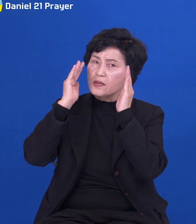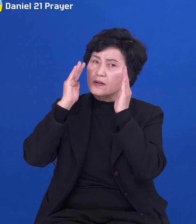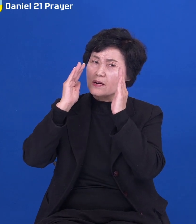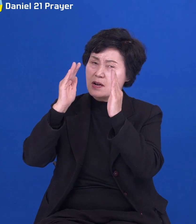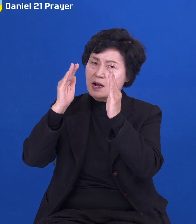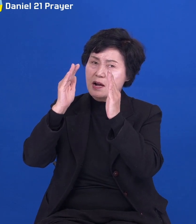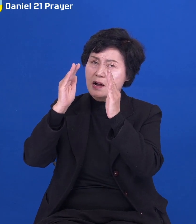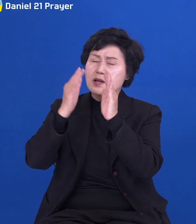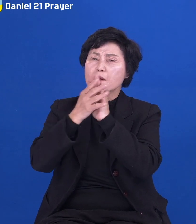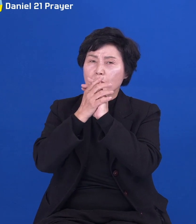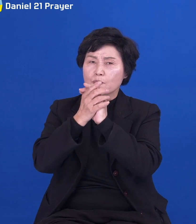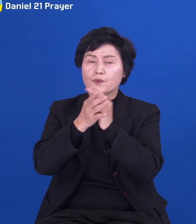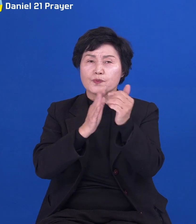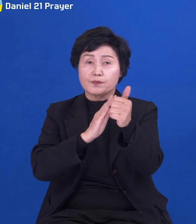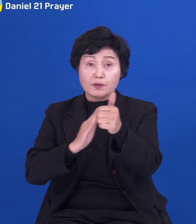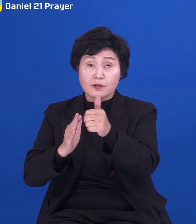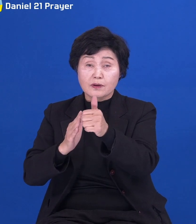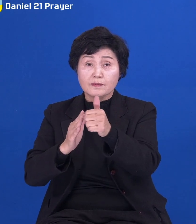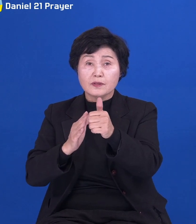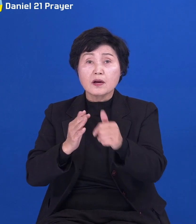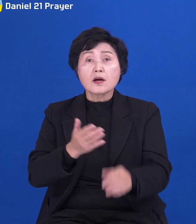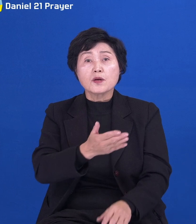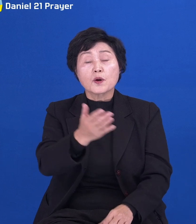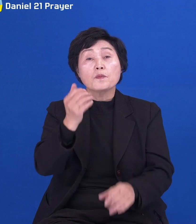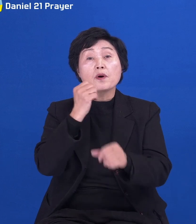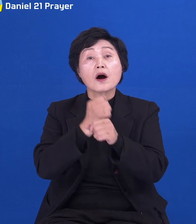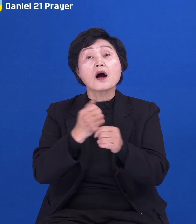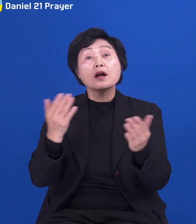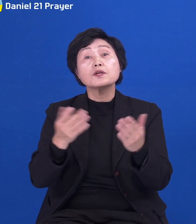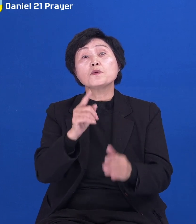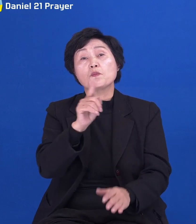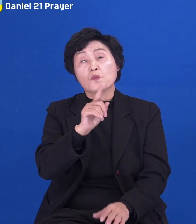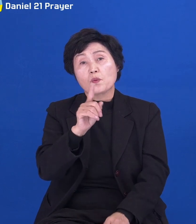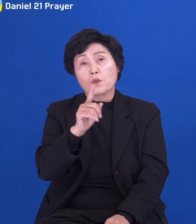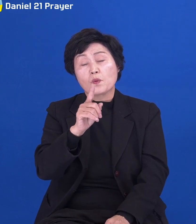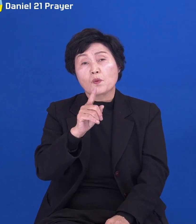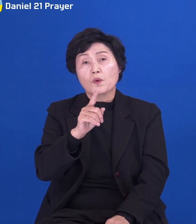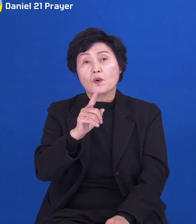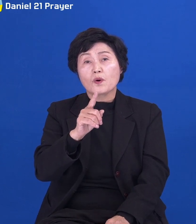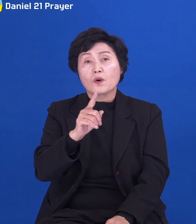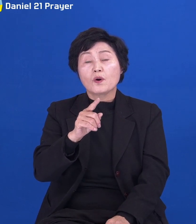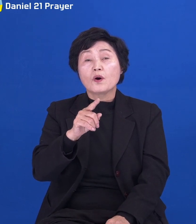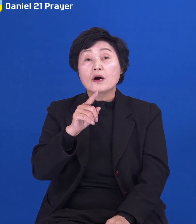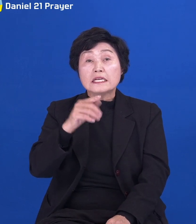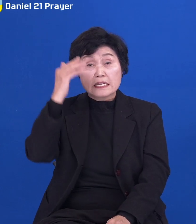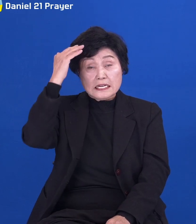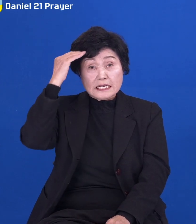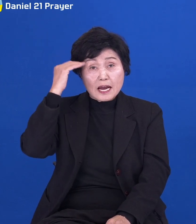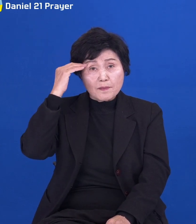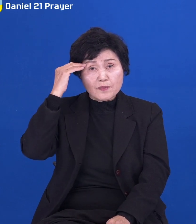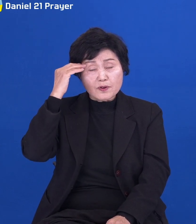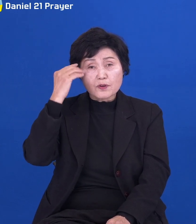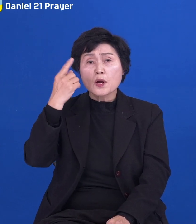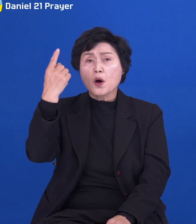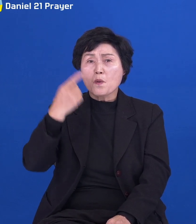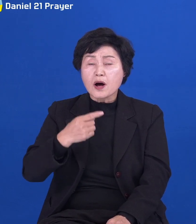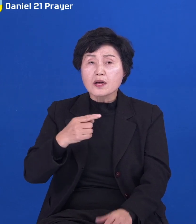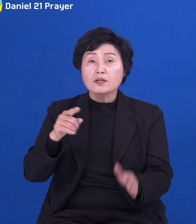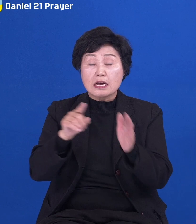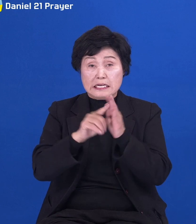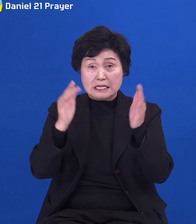지금 여러분들이 대민족을 위해 해야 할 그 무엇이 있다면 이 땅 대한민국에 와서 신학을 하는